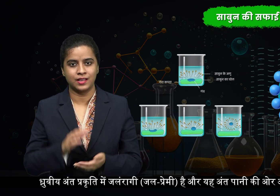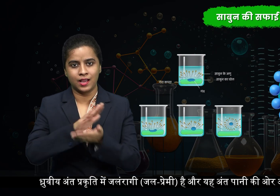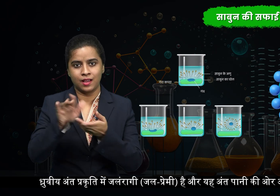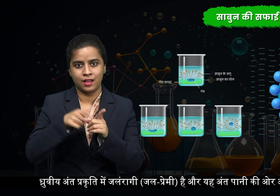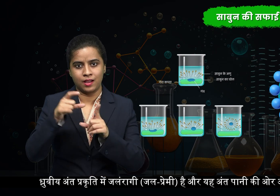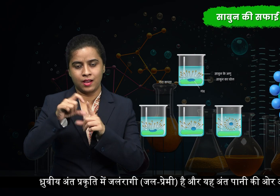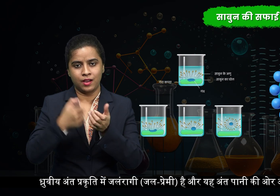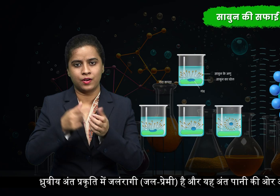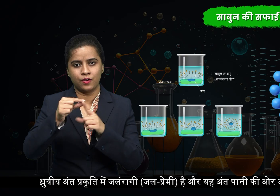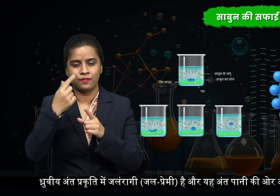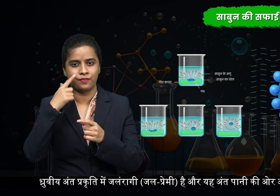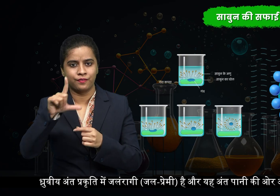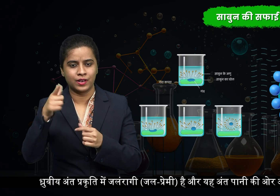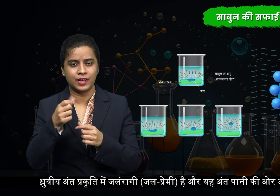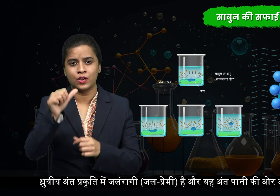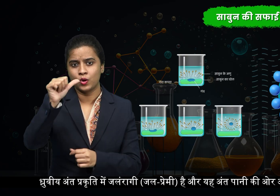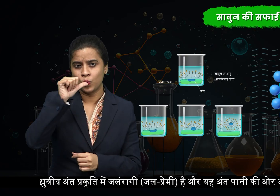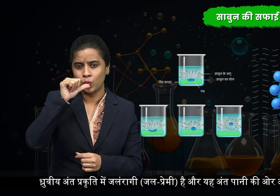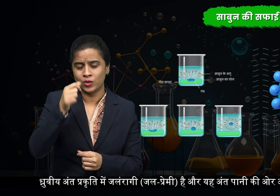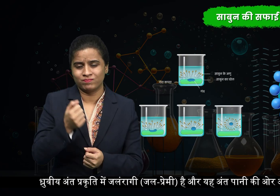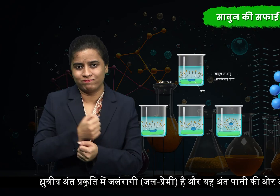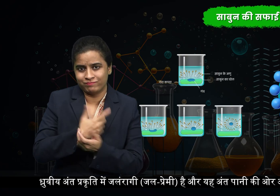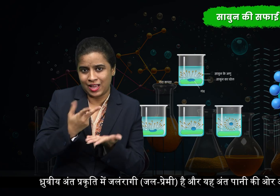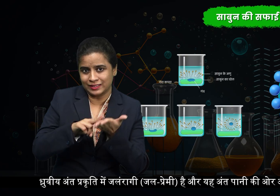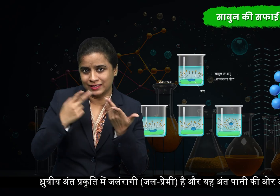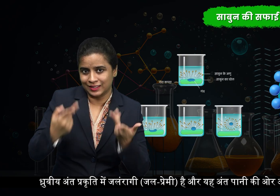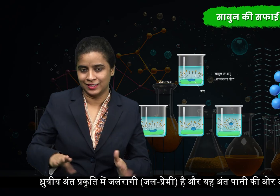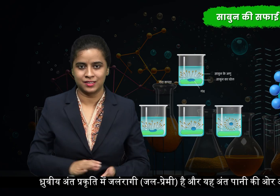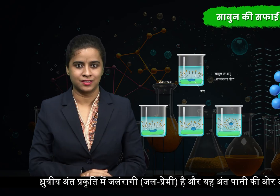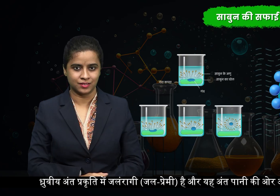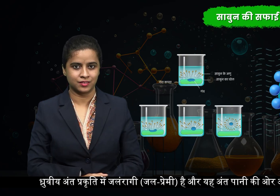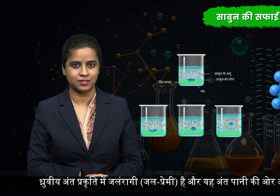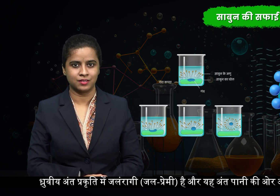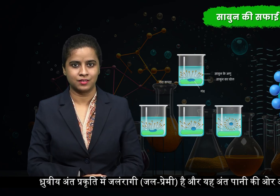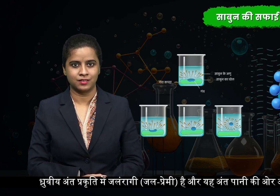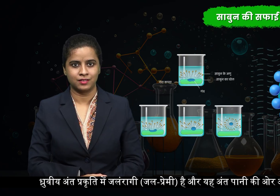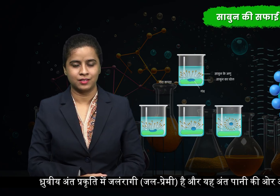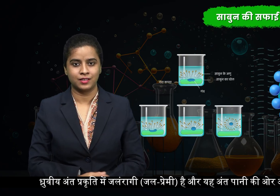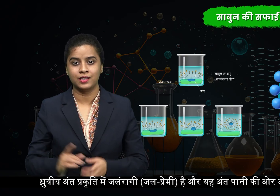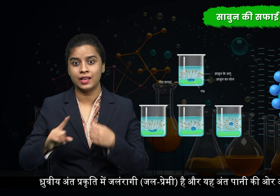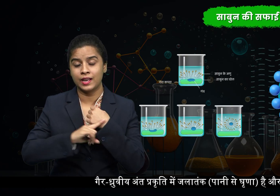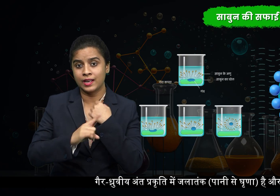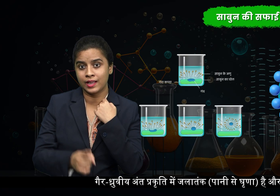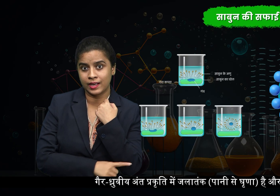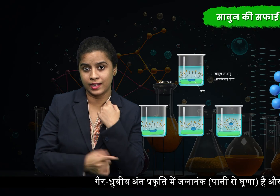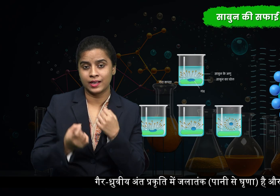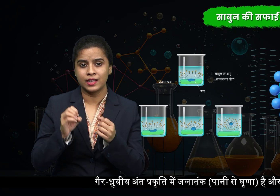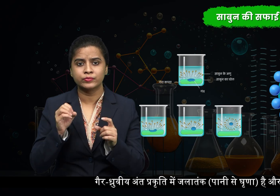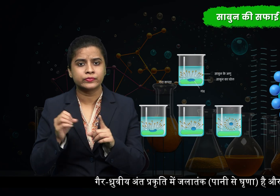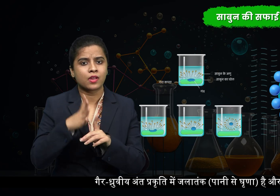जलनरागी जल प्रेमी है और यह अंत पानी की ओर आकर्षित होता है। गैर ध्रुवीय